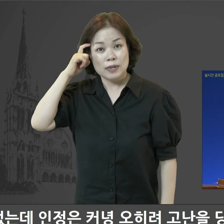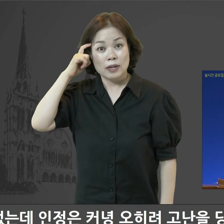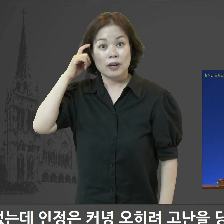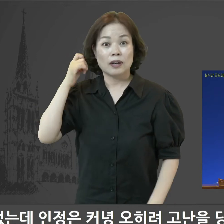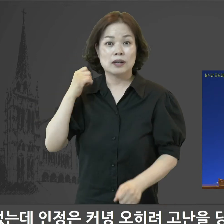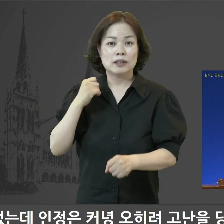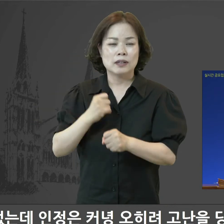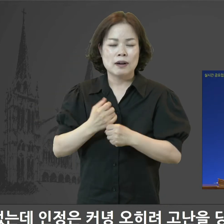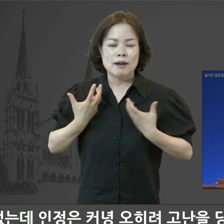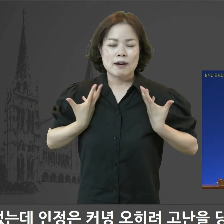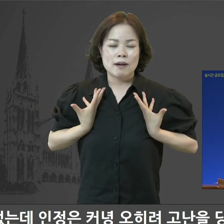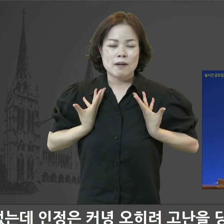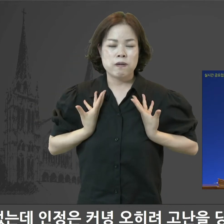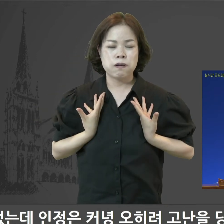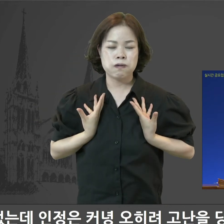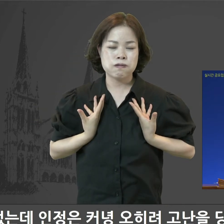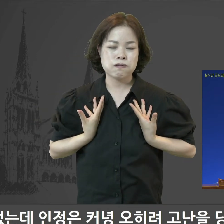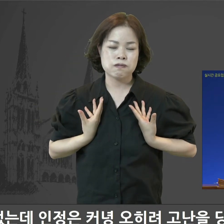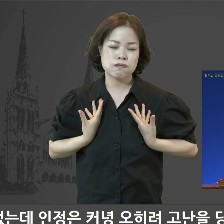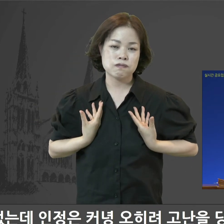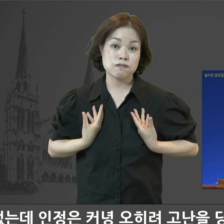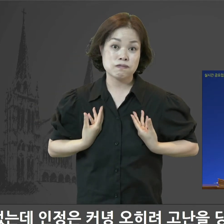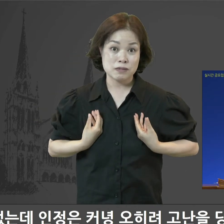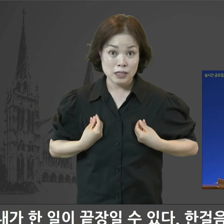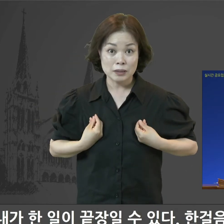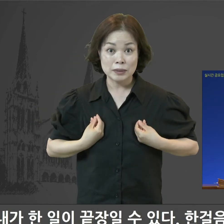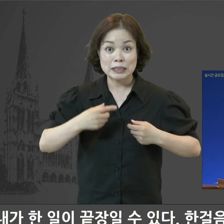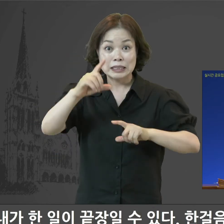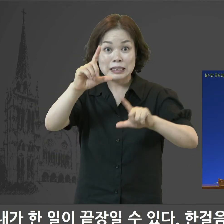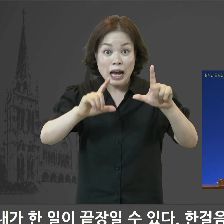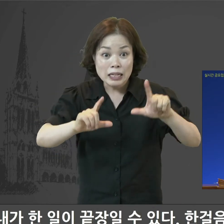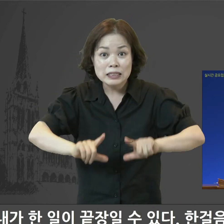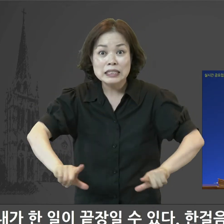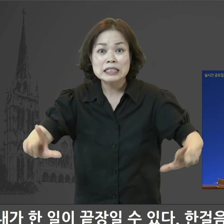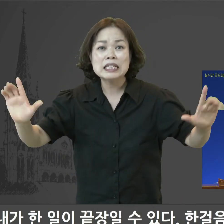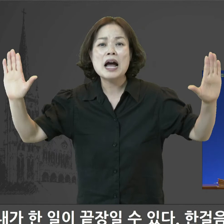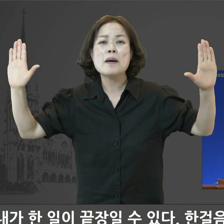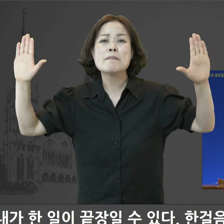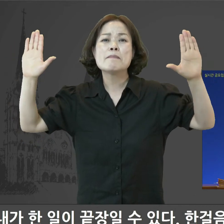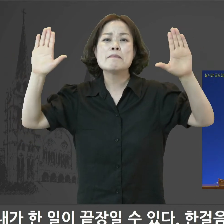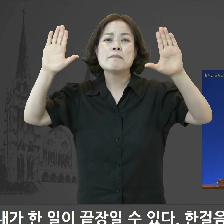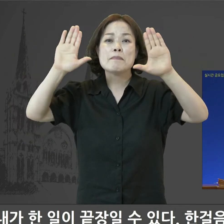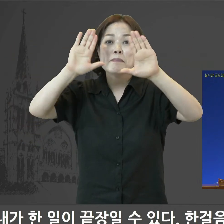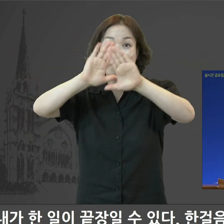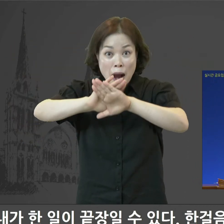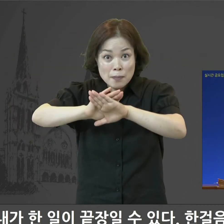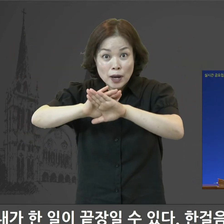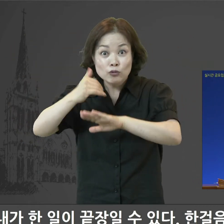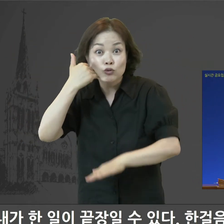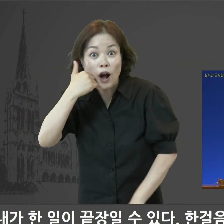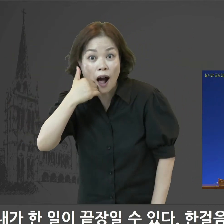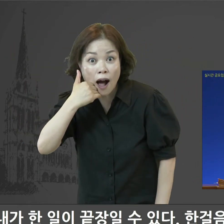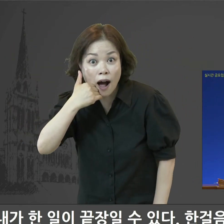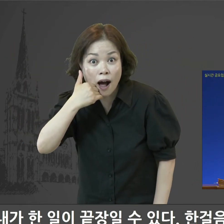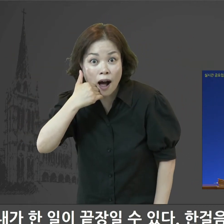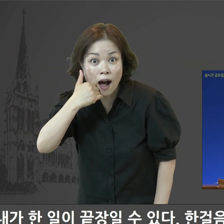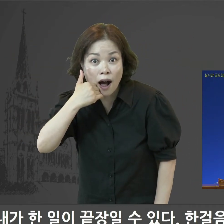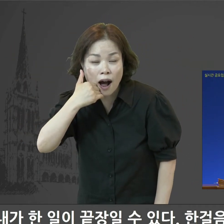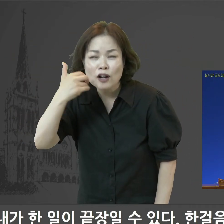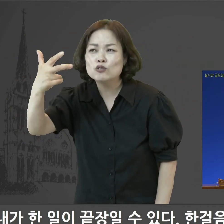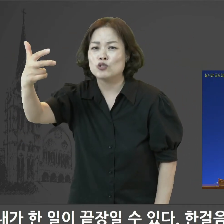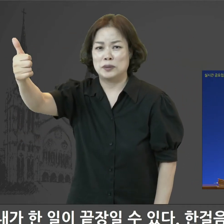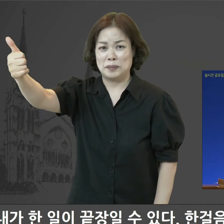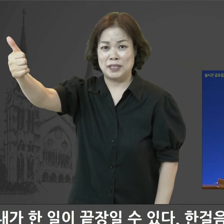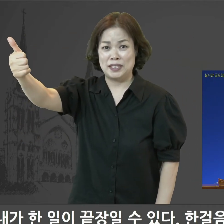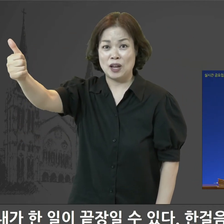그렇게 절망하고 낙심할 수 있는 그날 저녁 밤에 누가,